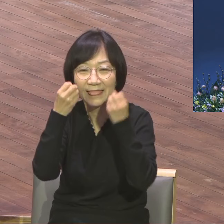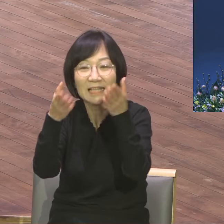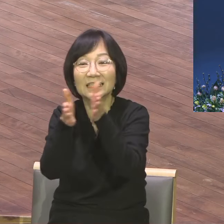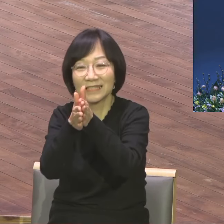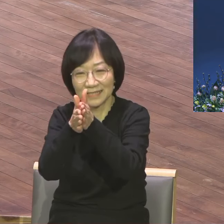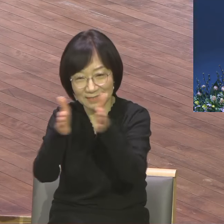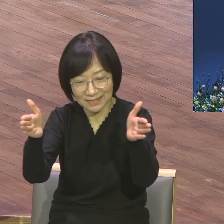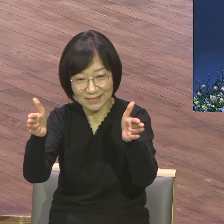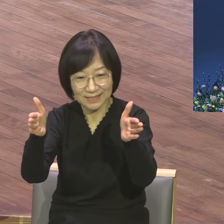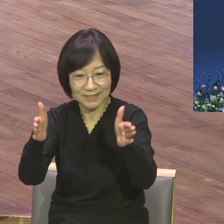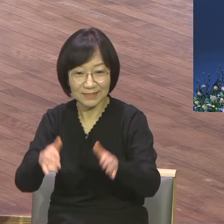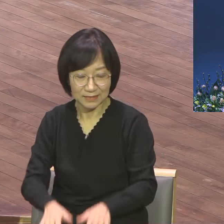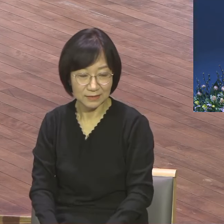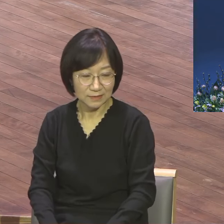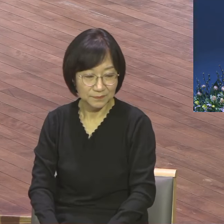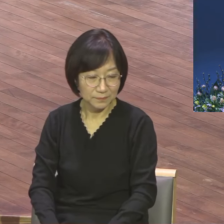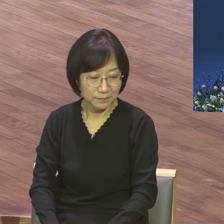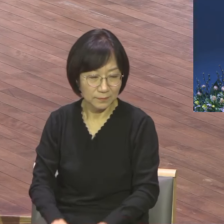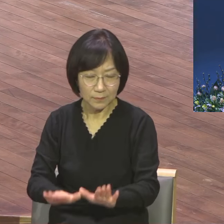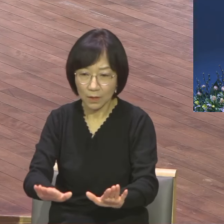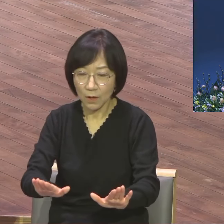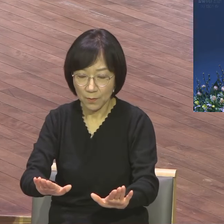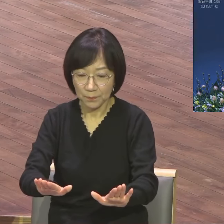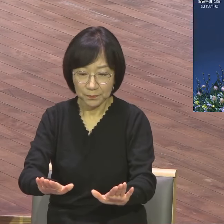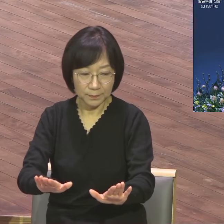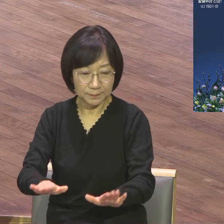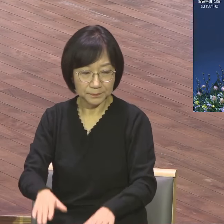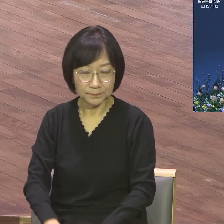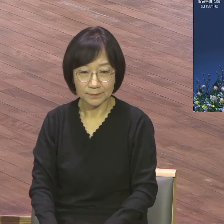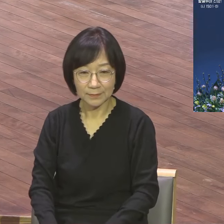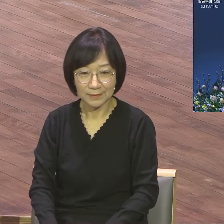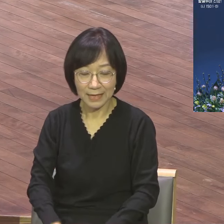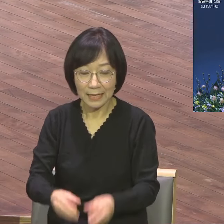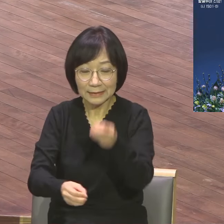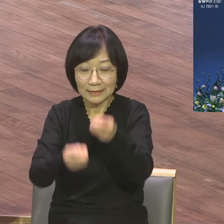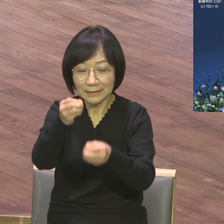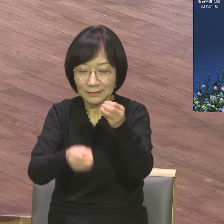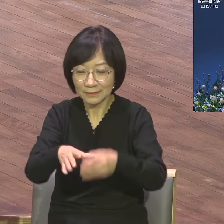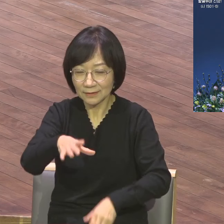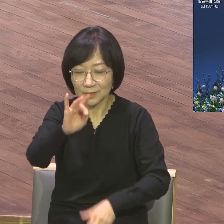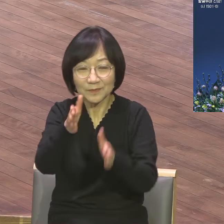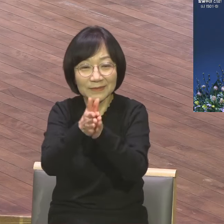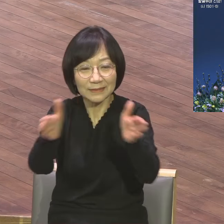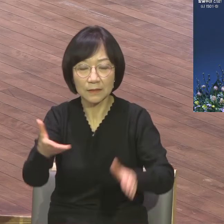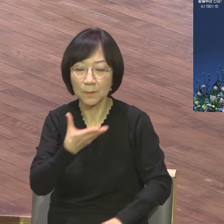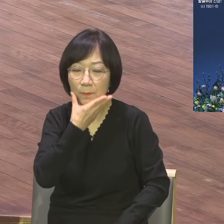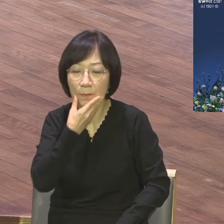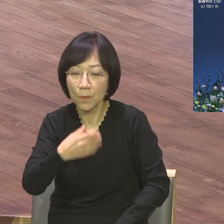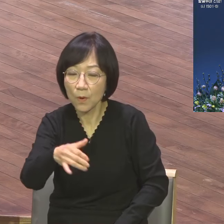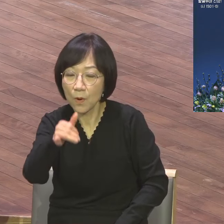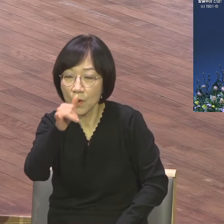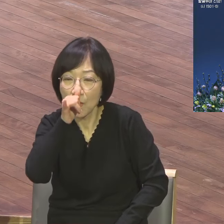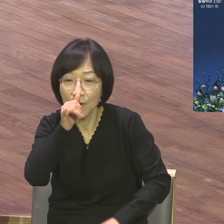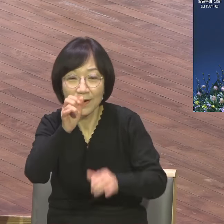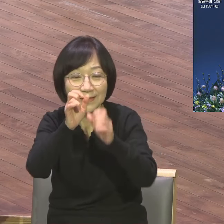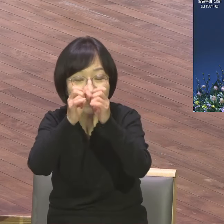살펴보겠습니다. 복 있는 사람은 이렇게 시작을 하는 시편이 이제